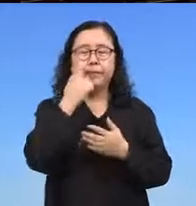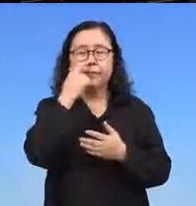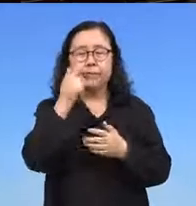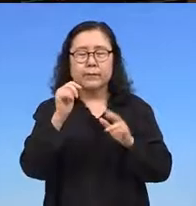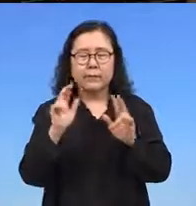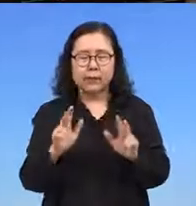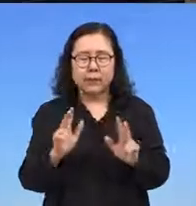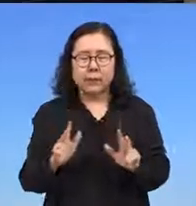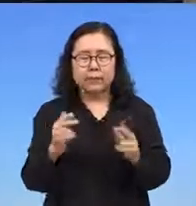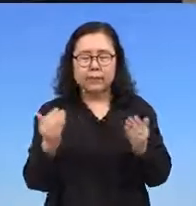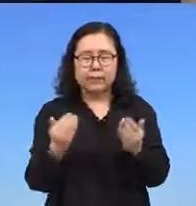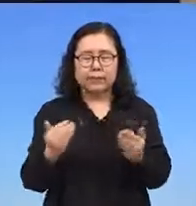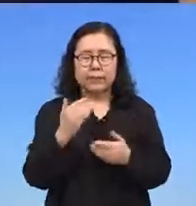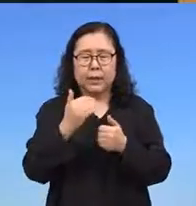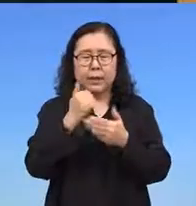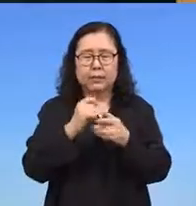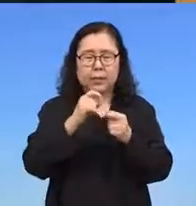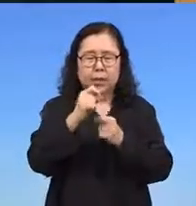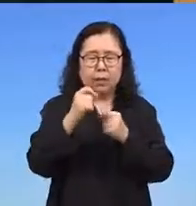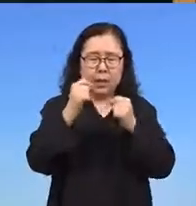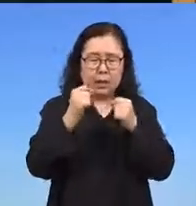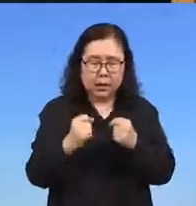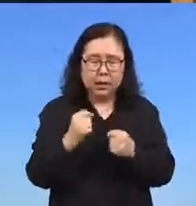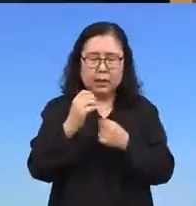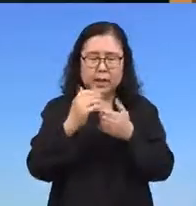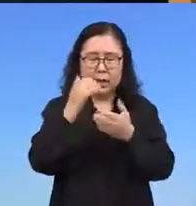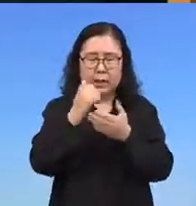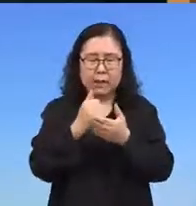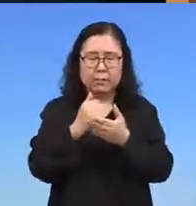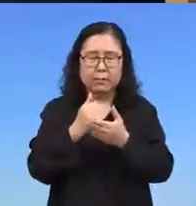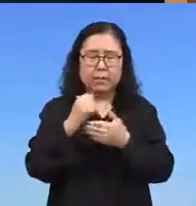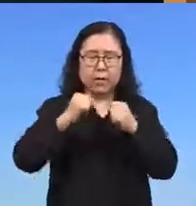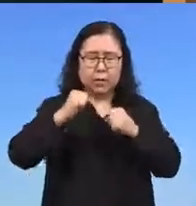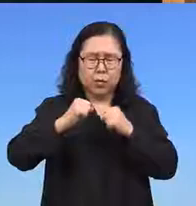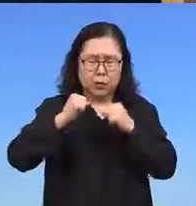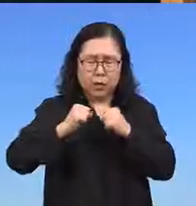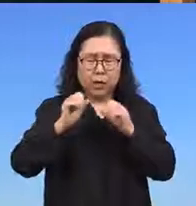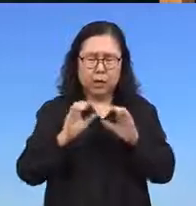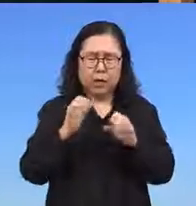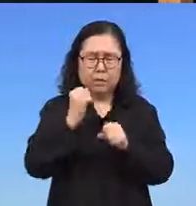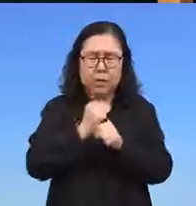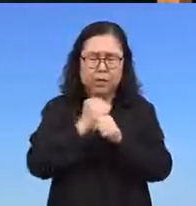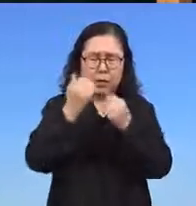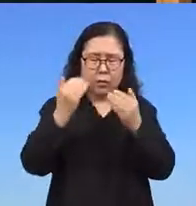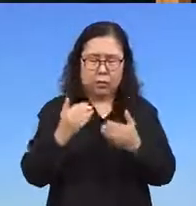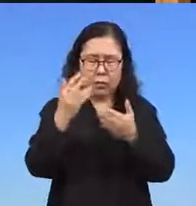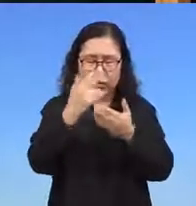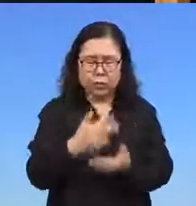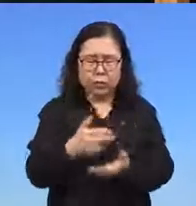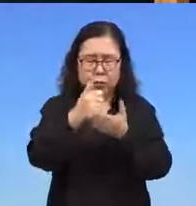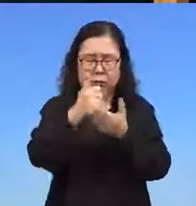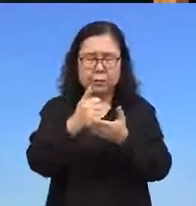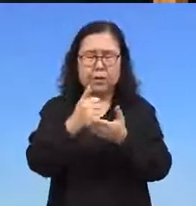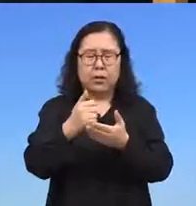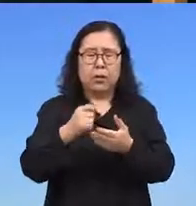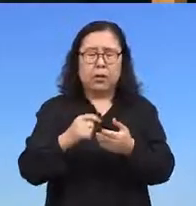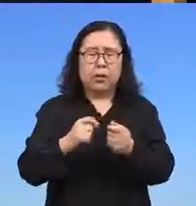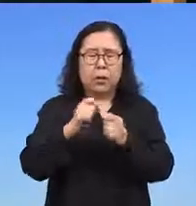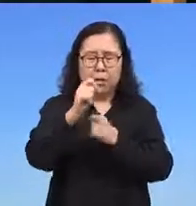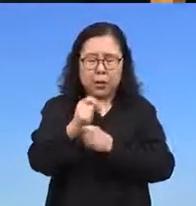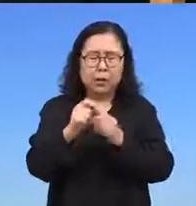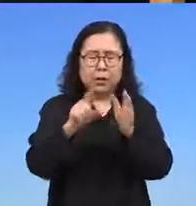주님, 영원한 현재 되시는 주님, 역동적인 현재를 만들어주시는 주님, 그 주님을 이